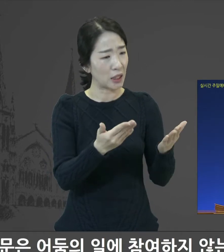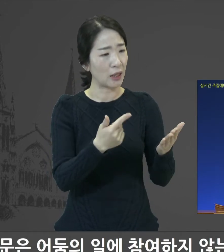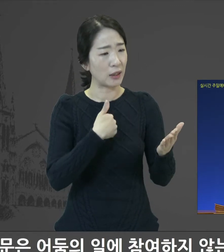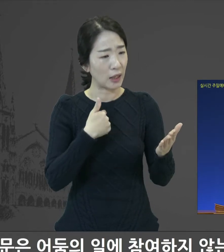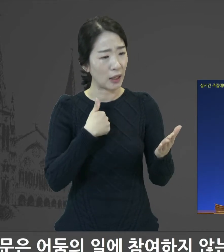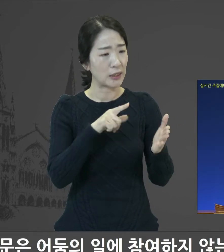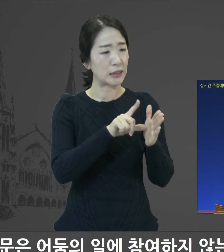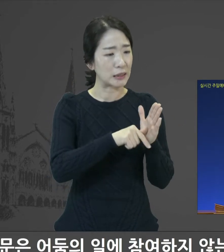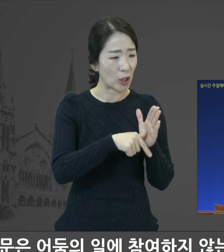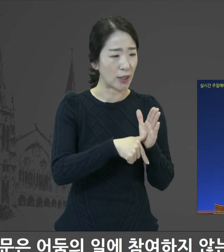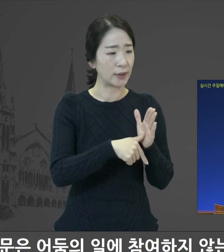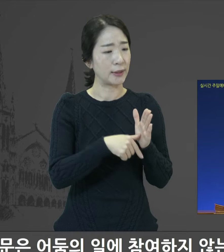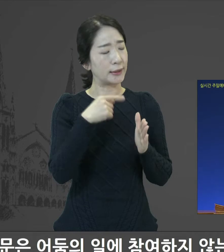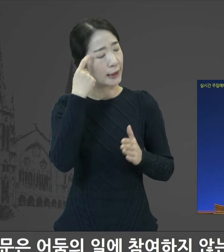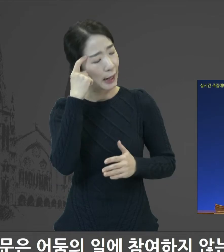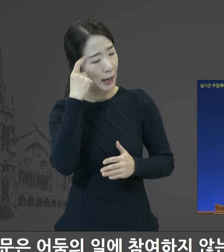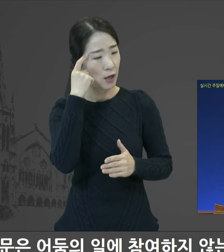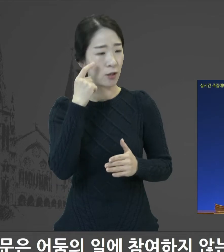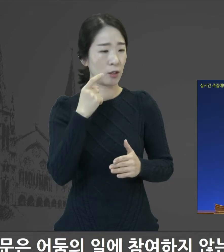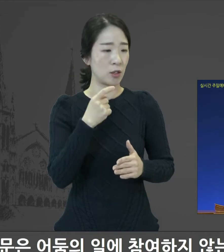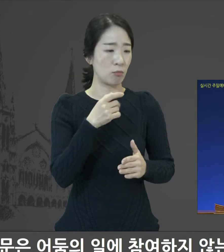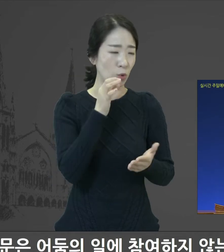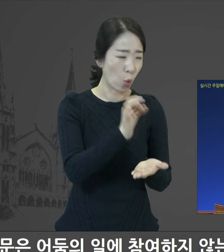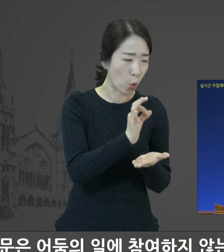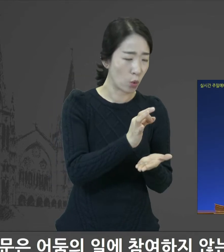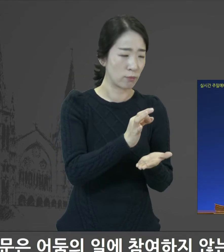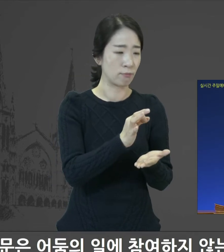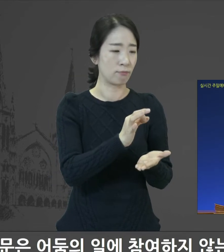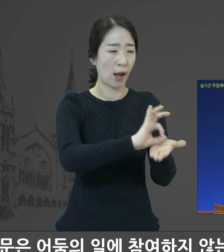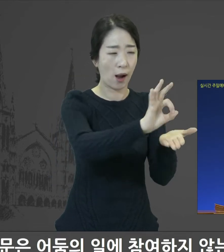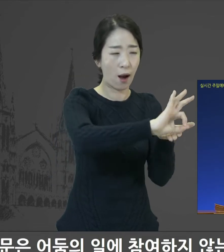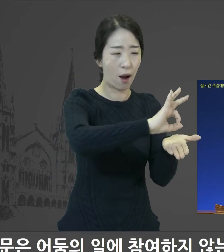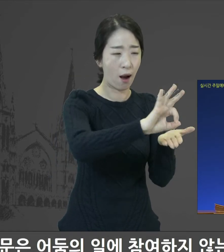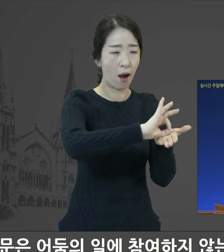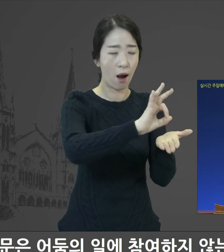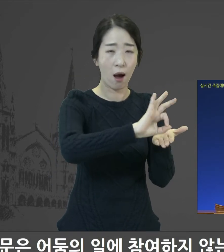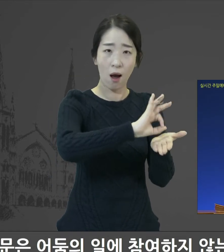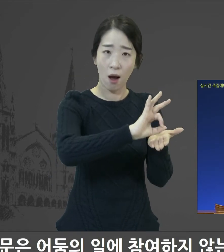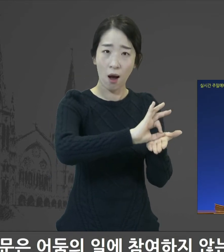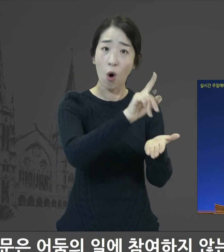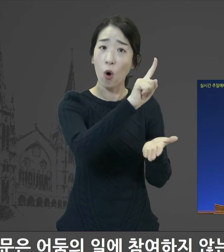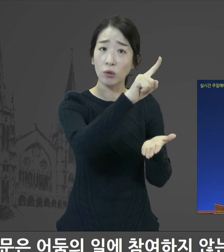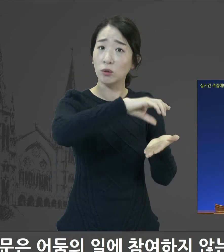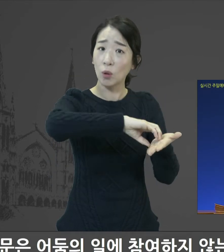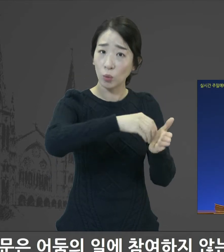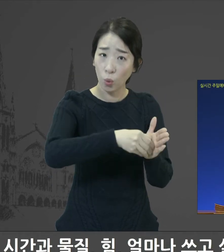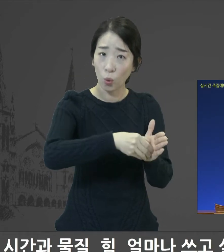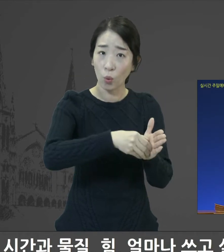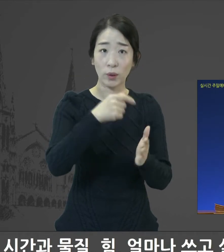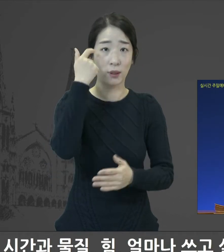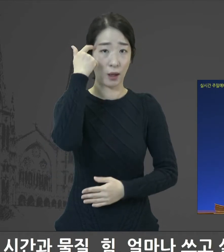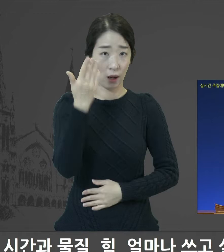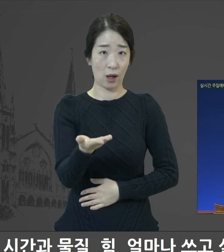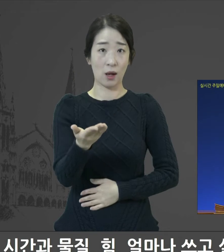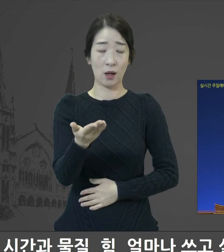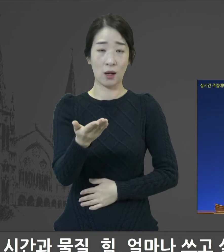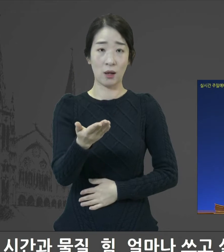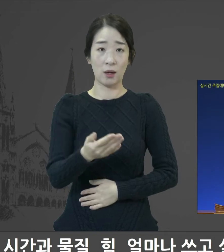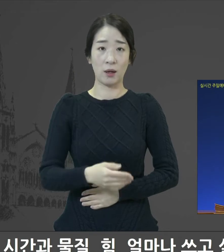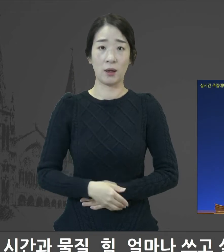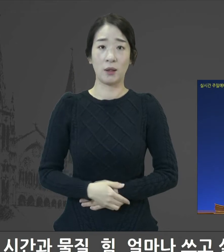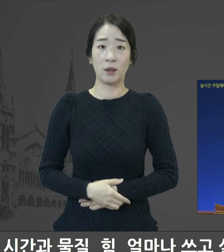물질, 힘 얼마나 쓰고 살고 있니? 이렇게 질문하실 것 같습니다. 여러분,